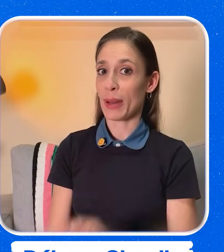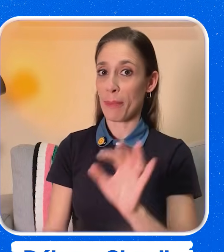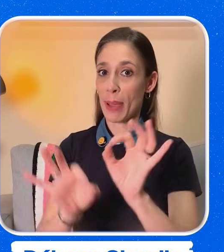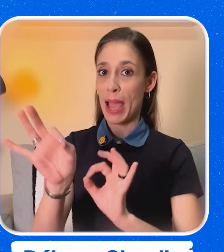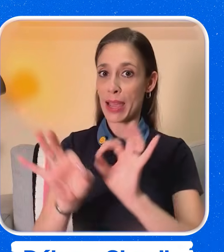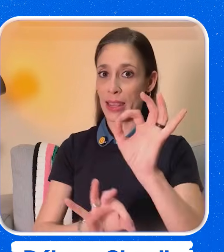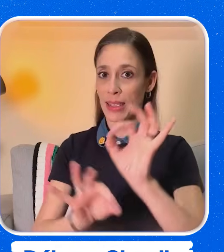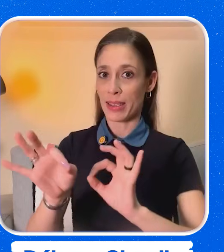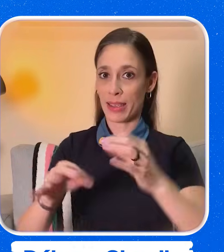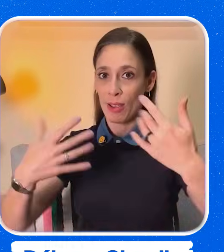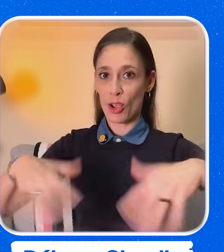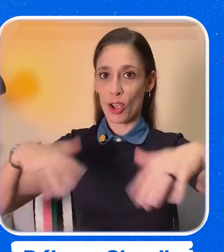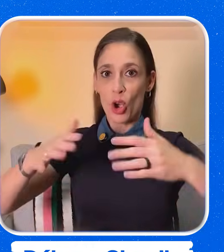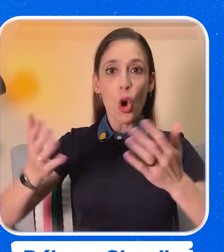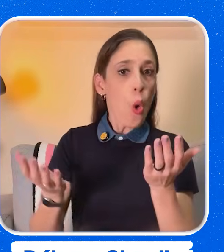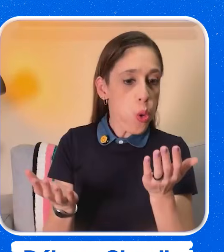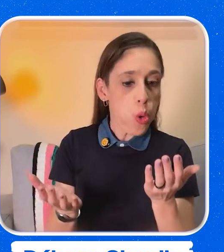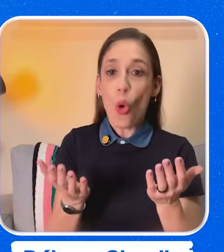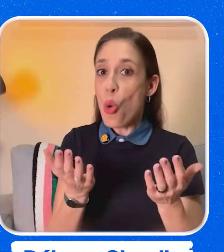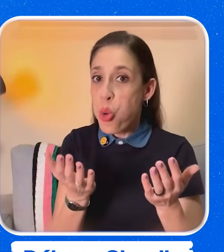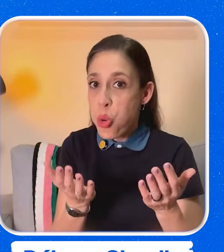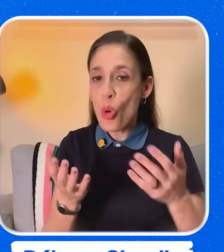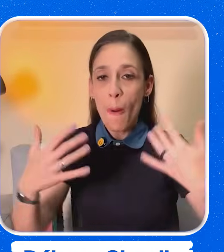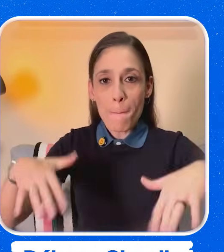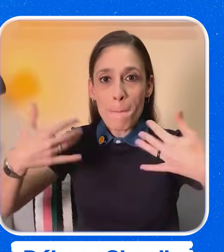forte. Sim. Prepare.